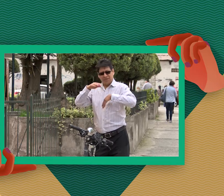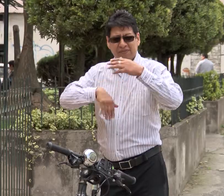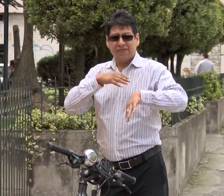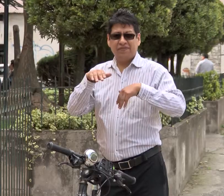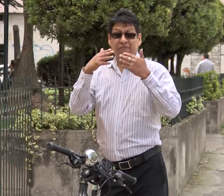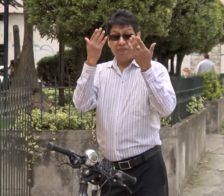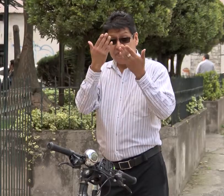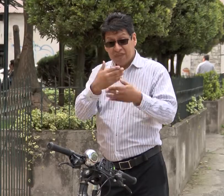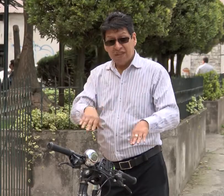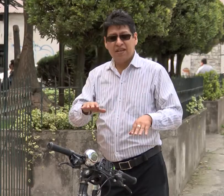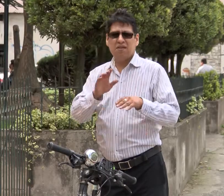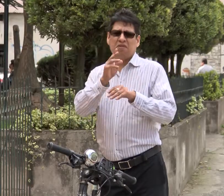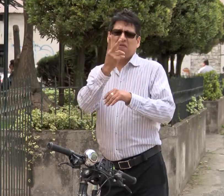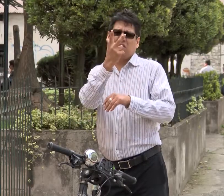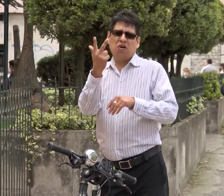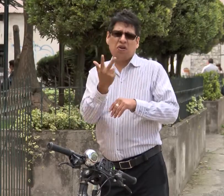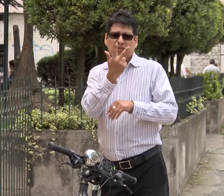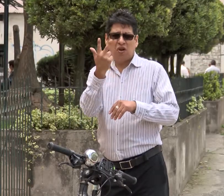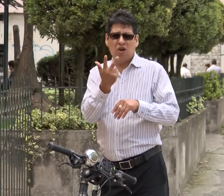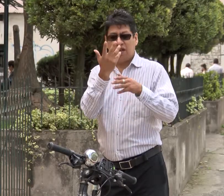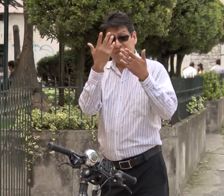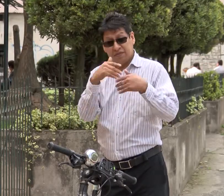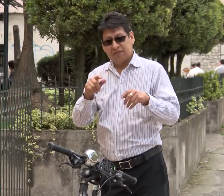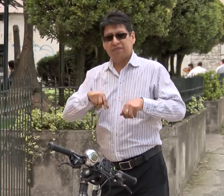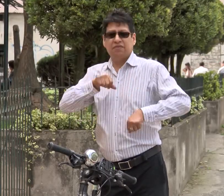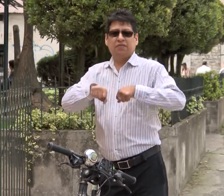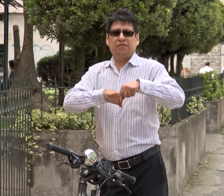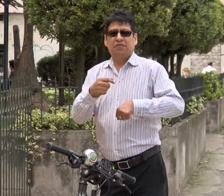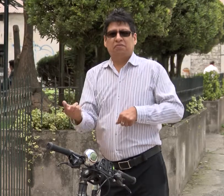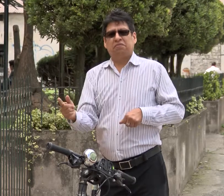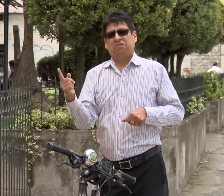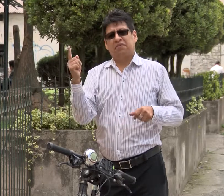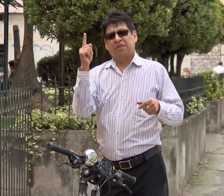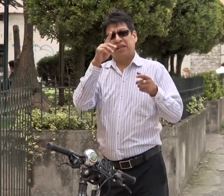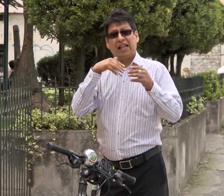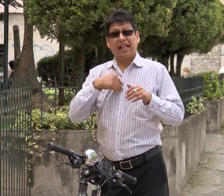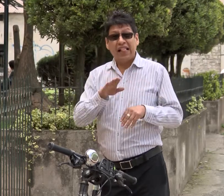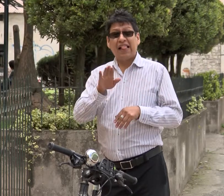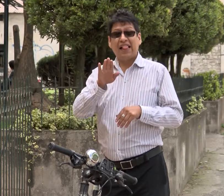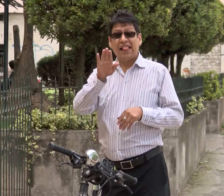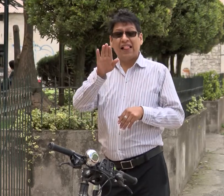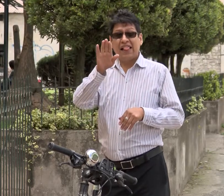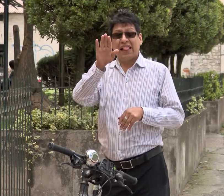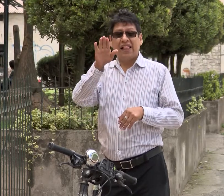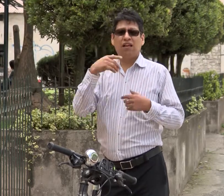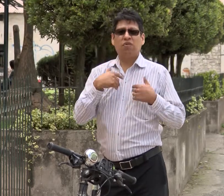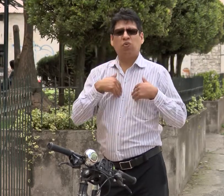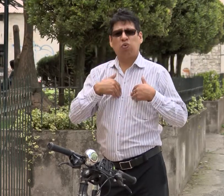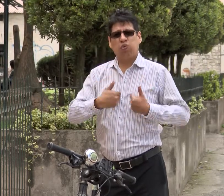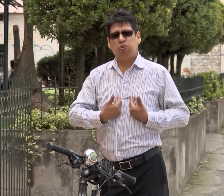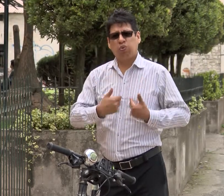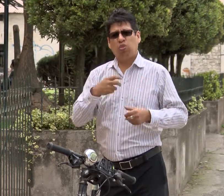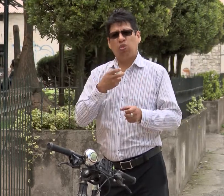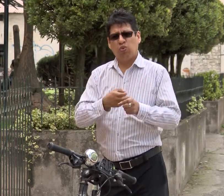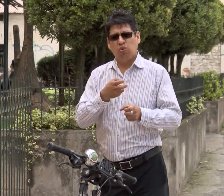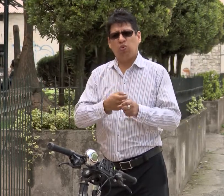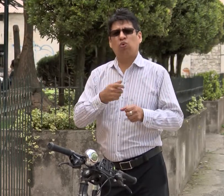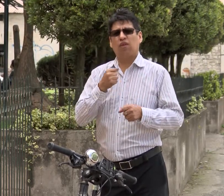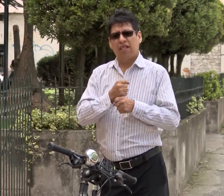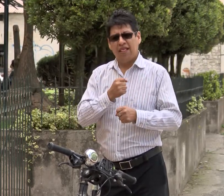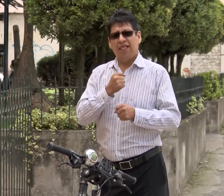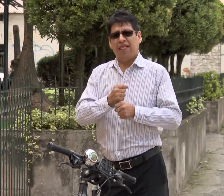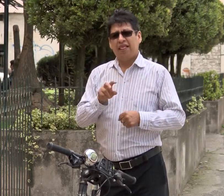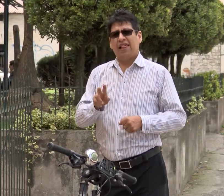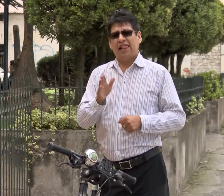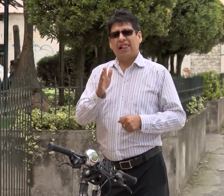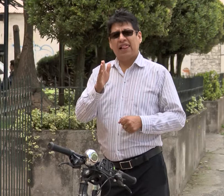toda la mañana llegamos como las 2 de la tarde la piscina obviamente nos metíamos en